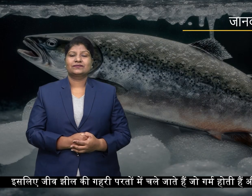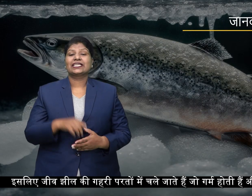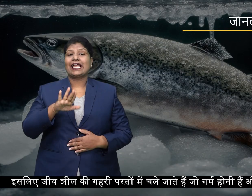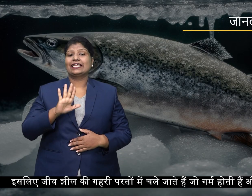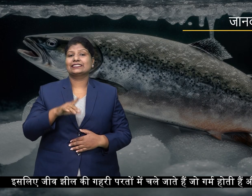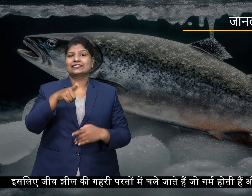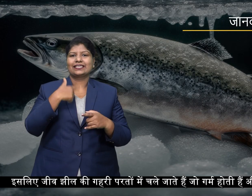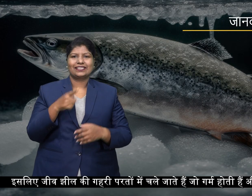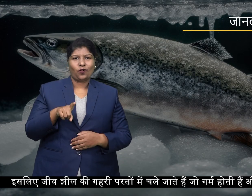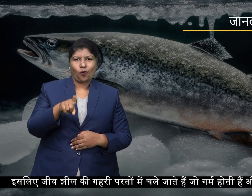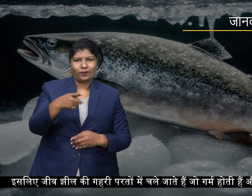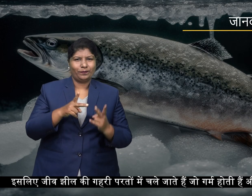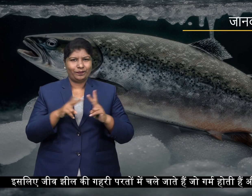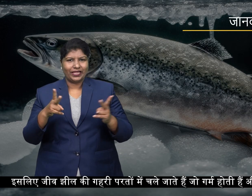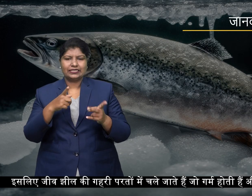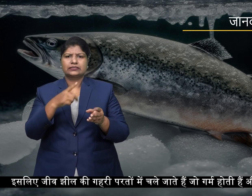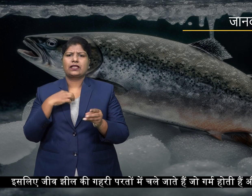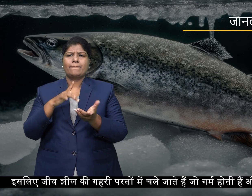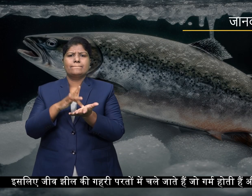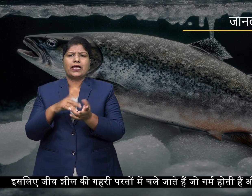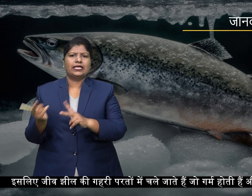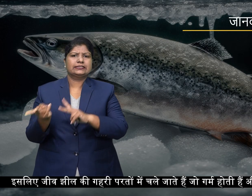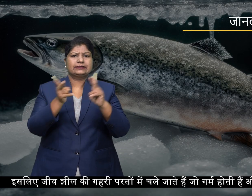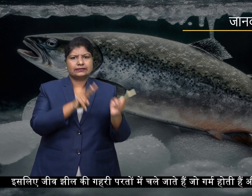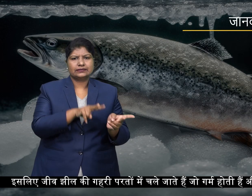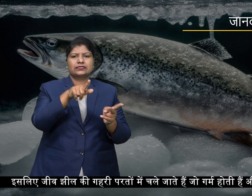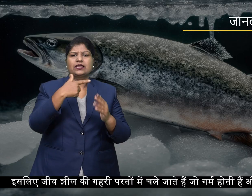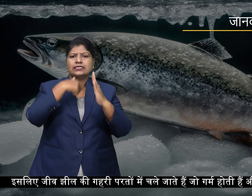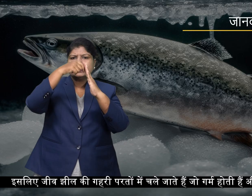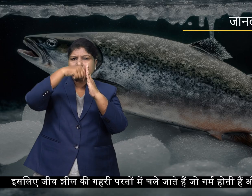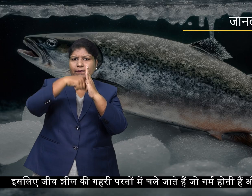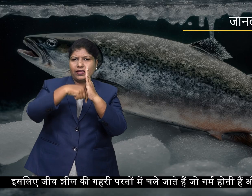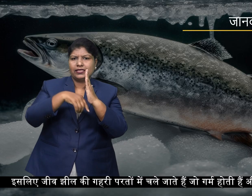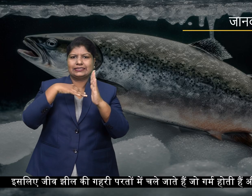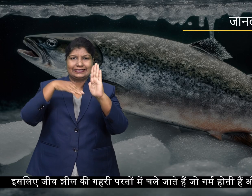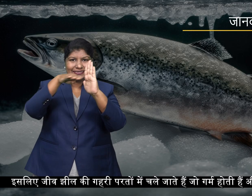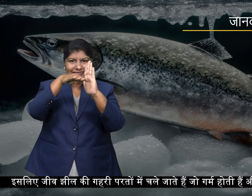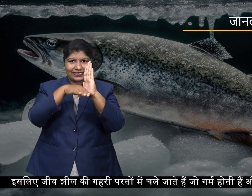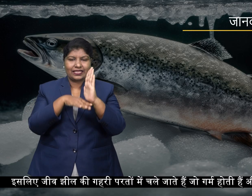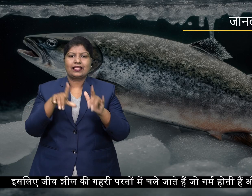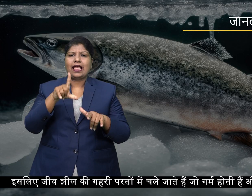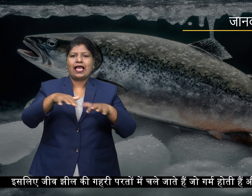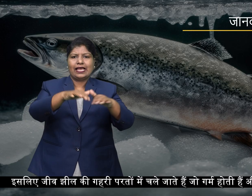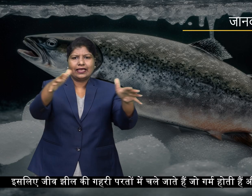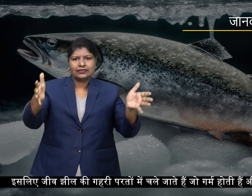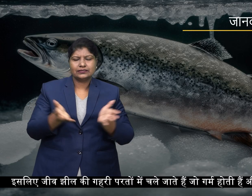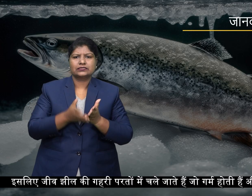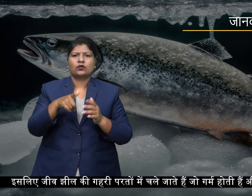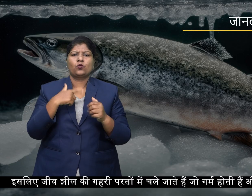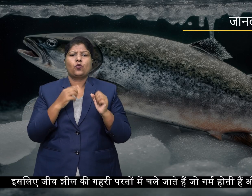इसीलिए जीव झील की गहरी परतों में चले जाते हैं, जो गर्म होती है और जीवित